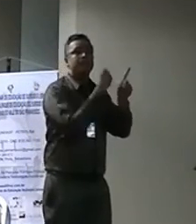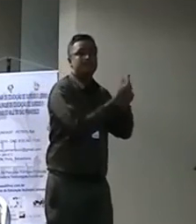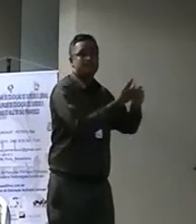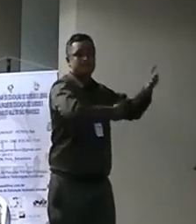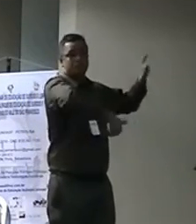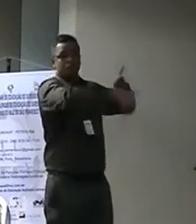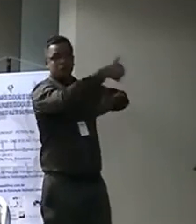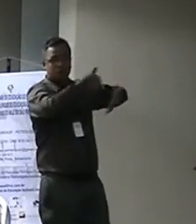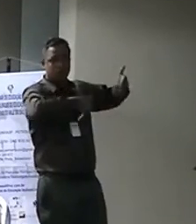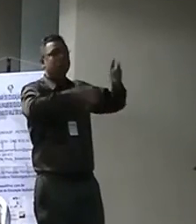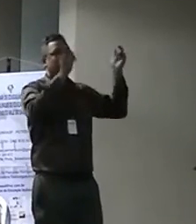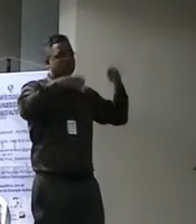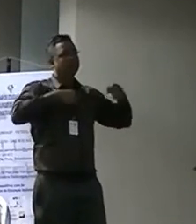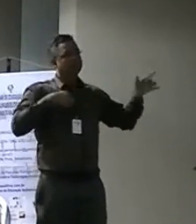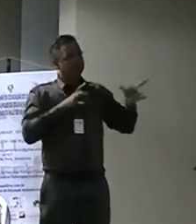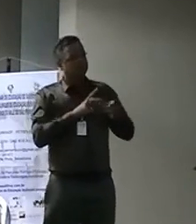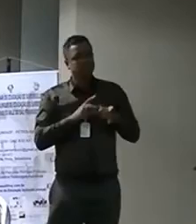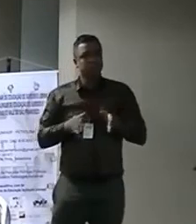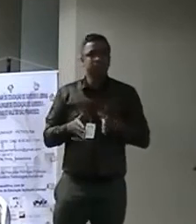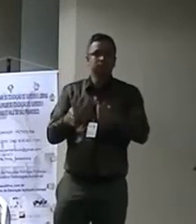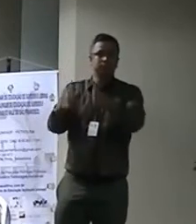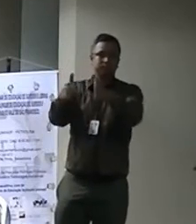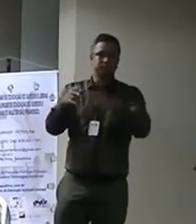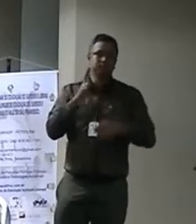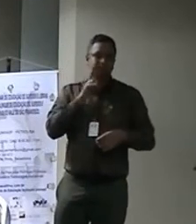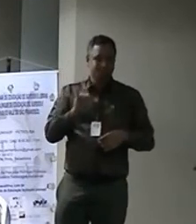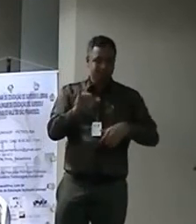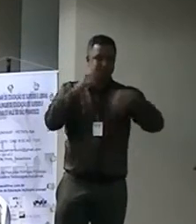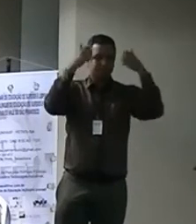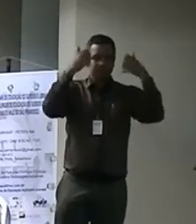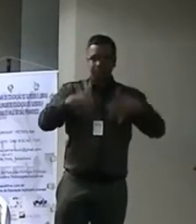essa sensibilidade. Pode passar?